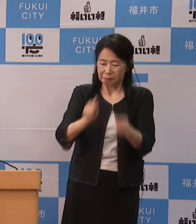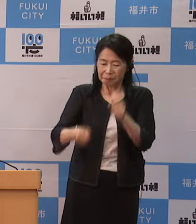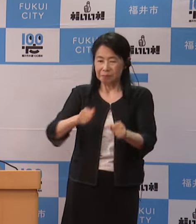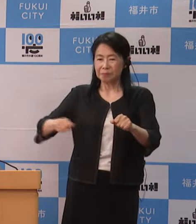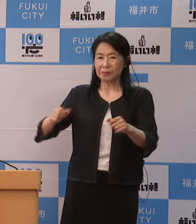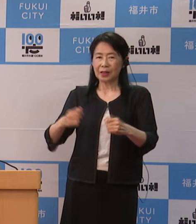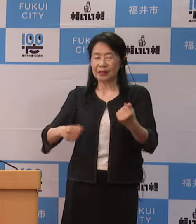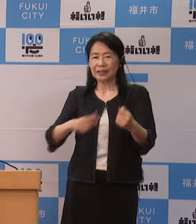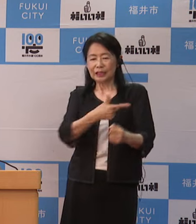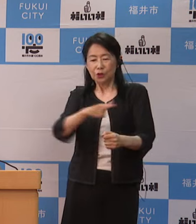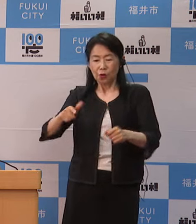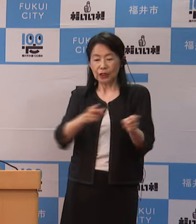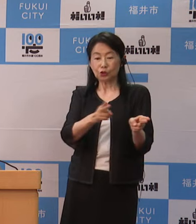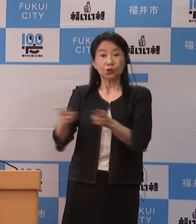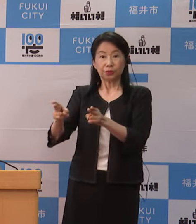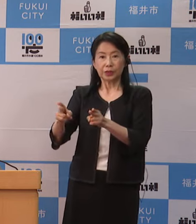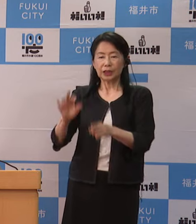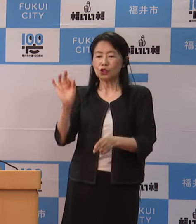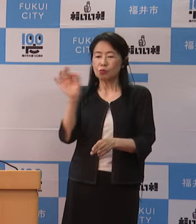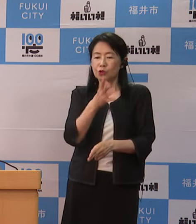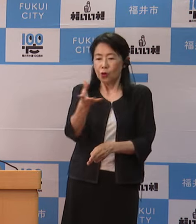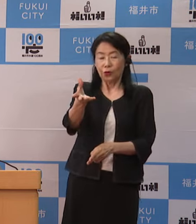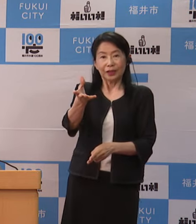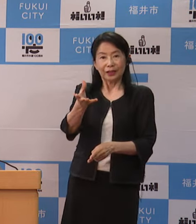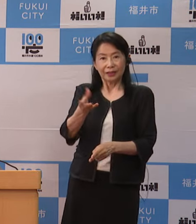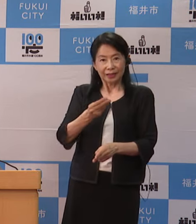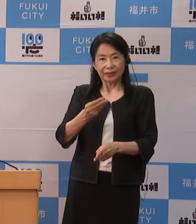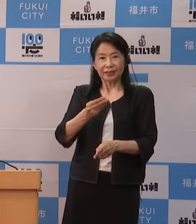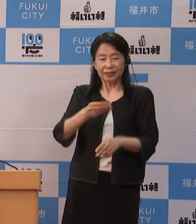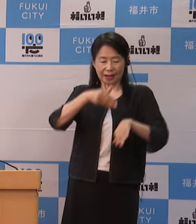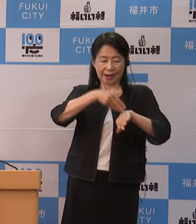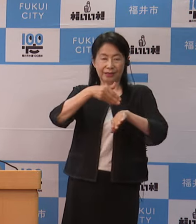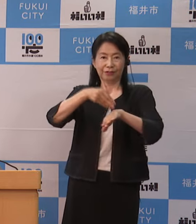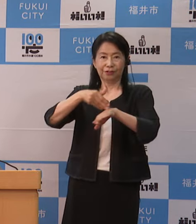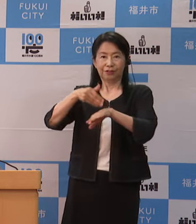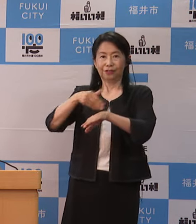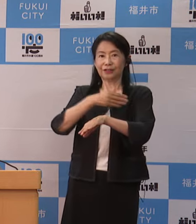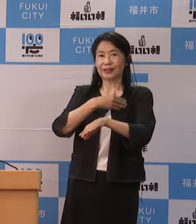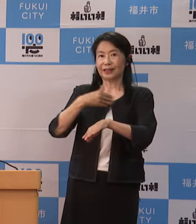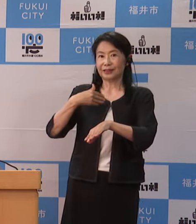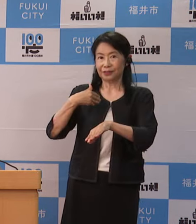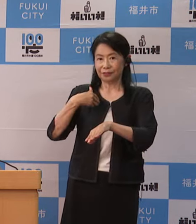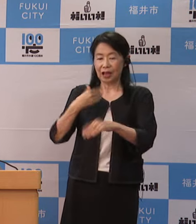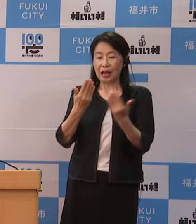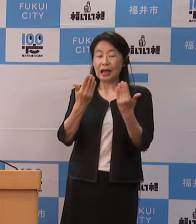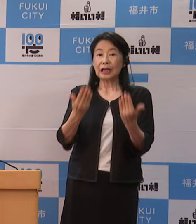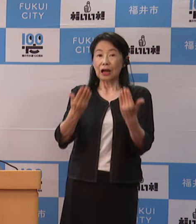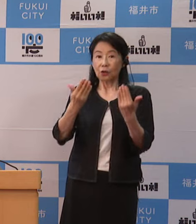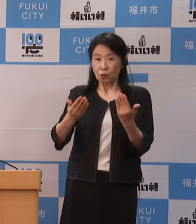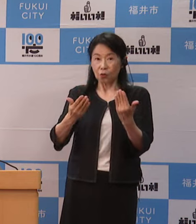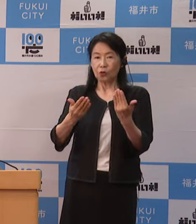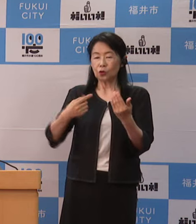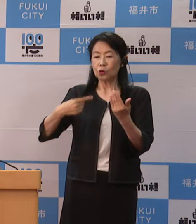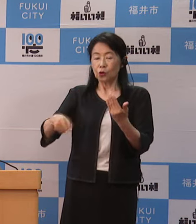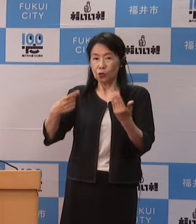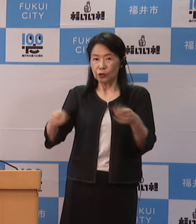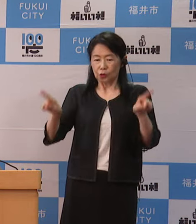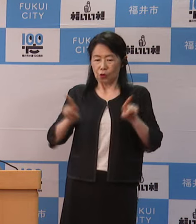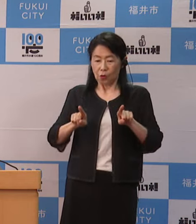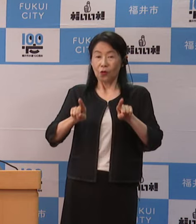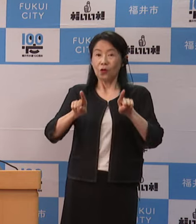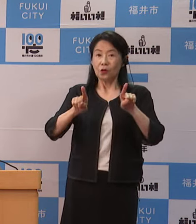部用意がしてあって、それを無償で貸し付け、あの貸与して、そこで学校の教育とは並行してやって